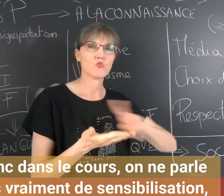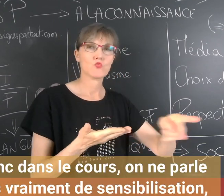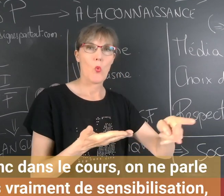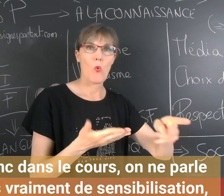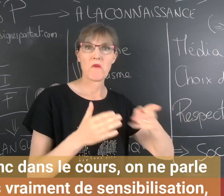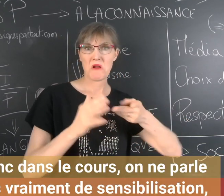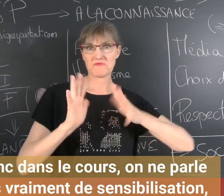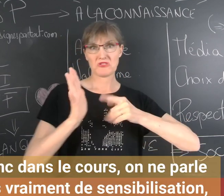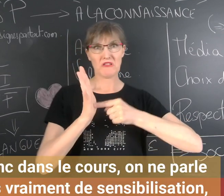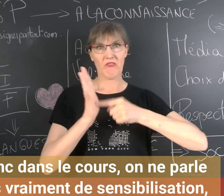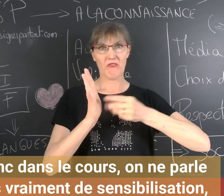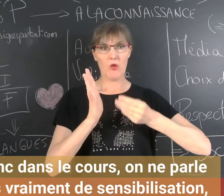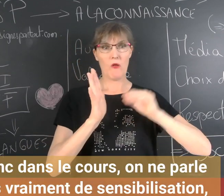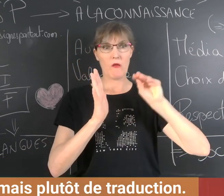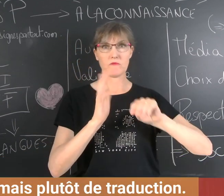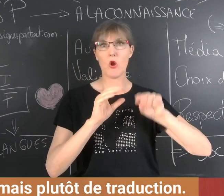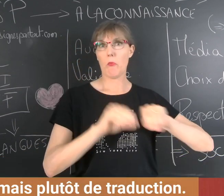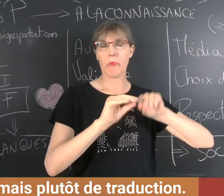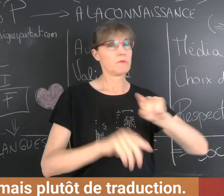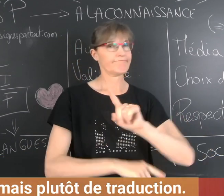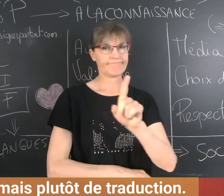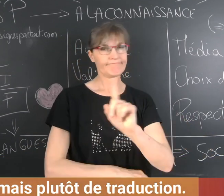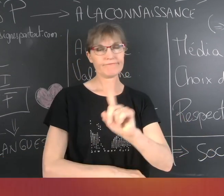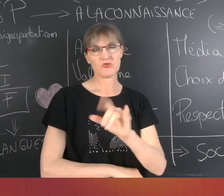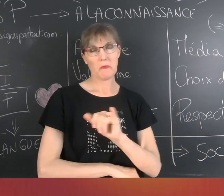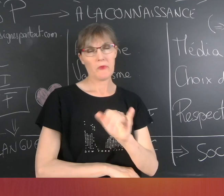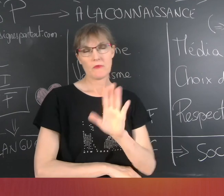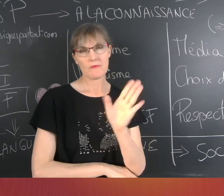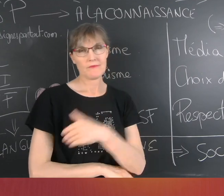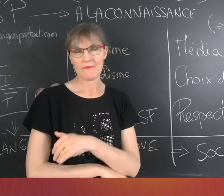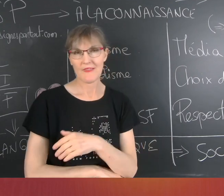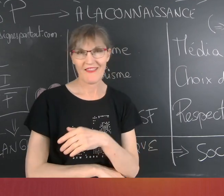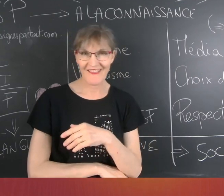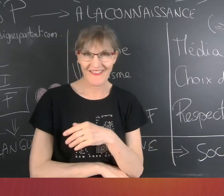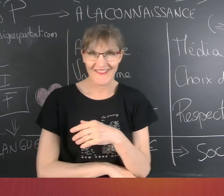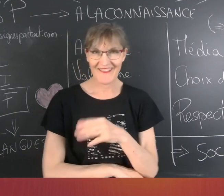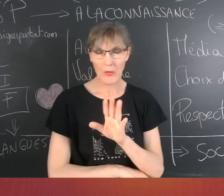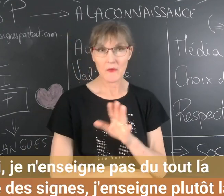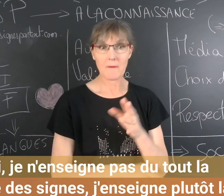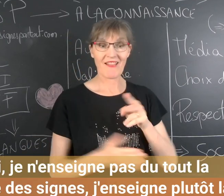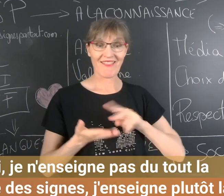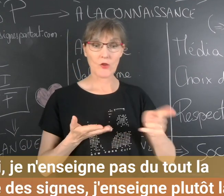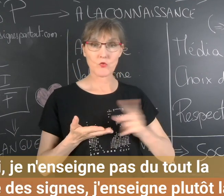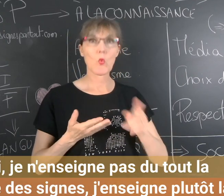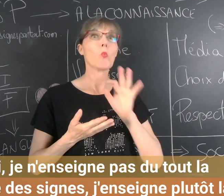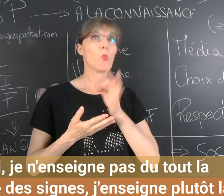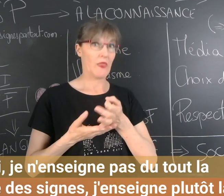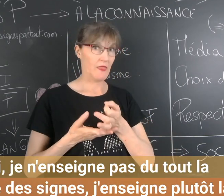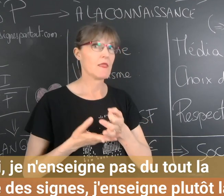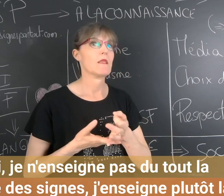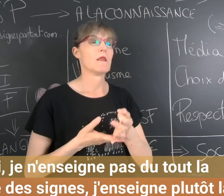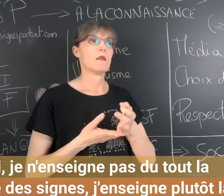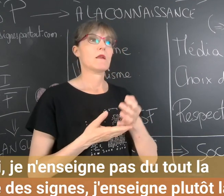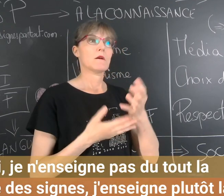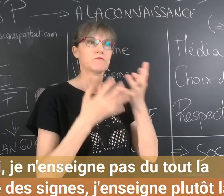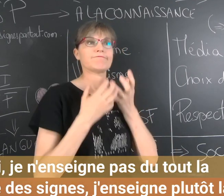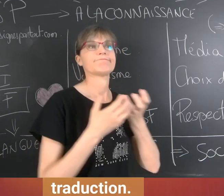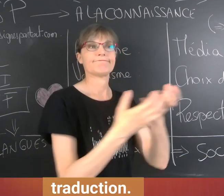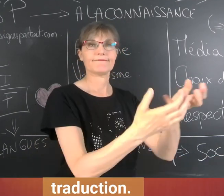on ne parle pas vraiment de sensibilisation, mais plutôt de traduction. Et moi, je n'enseigne pas du tout la langue des signes. J'enseigne plutôt la